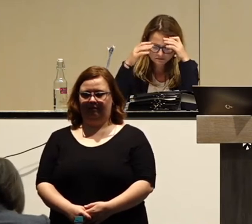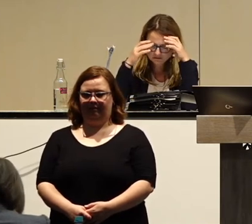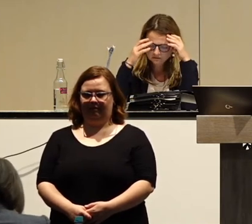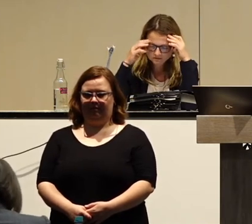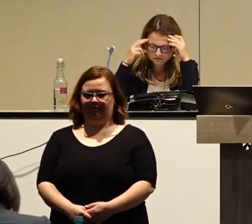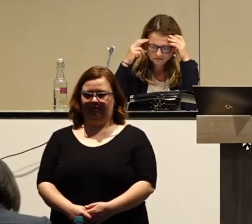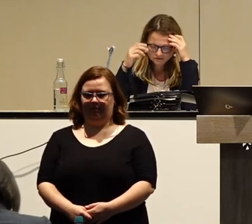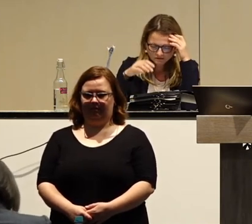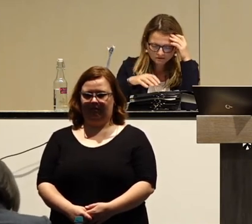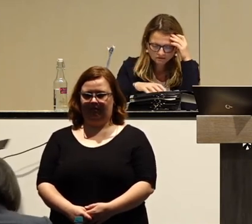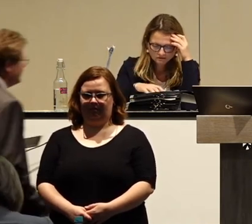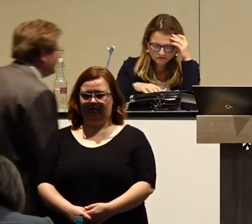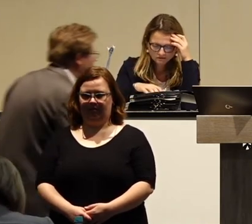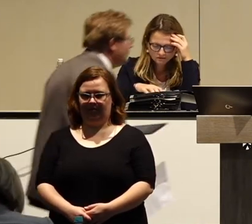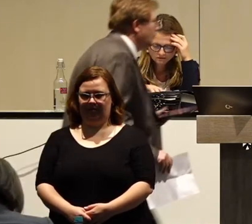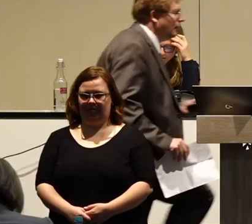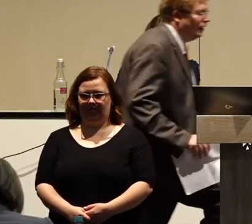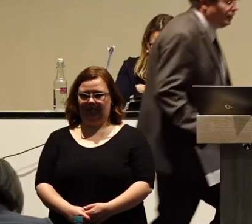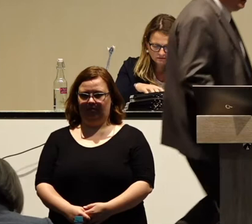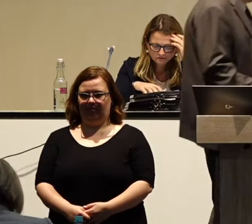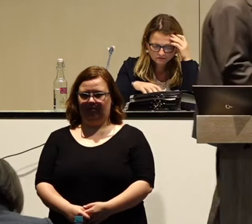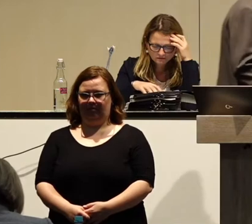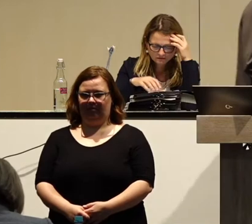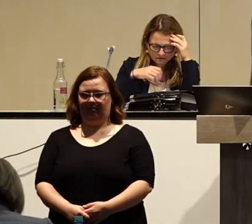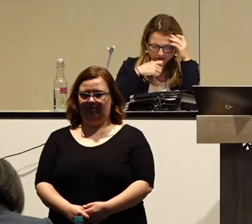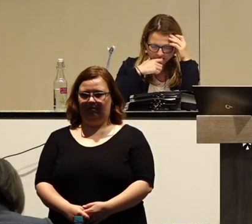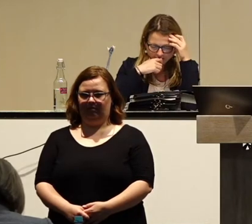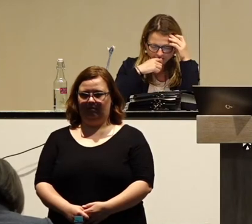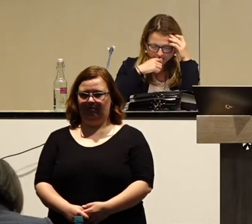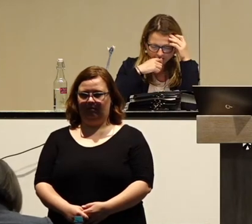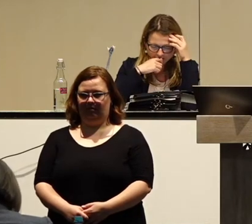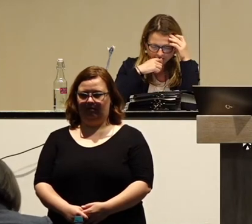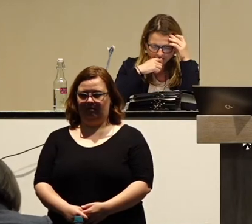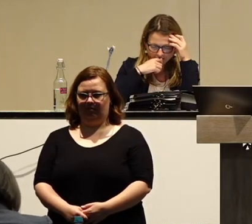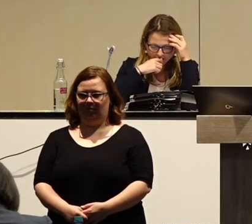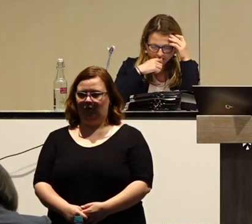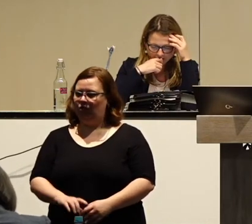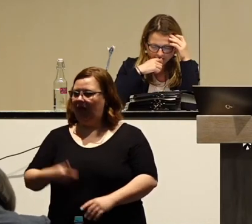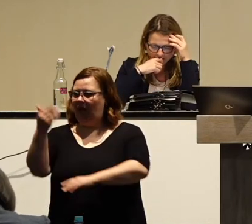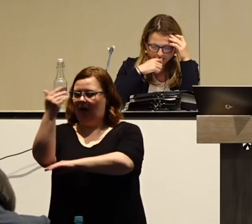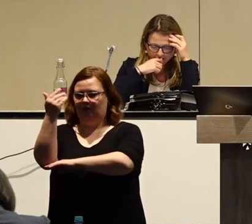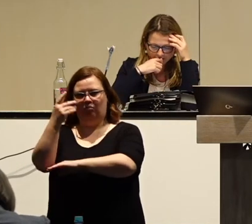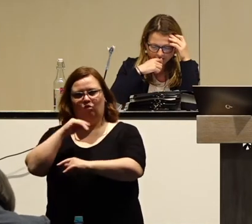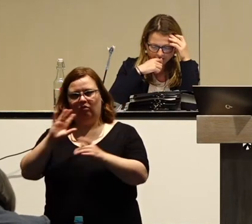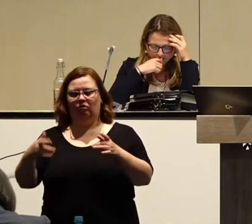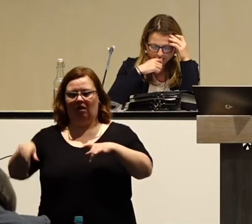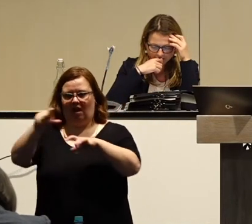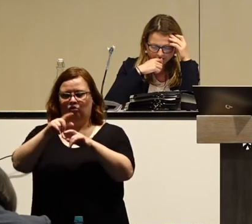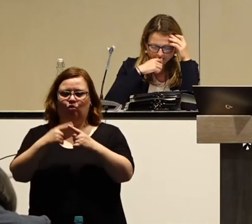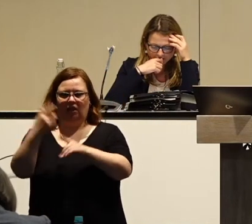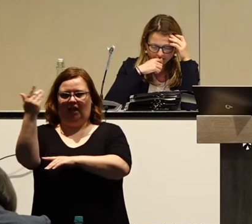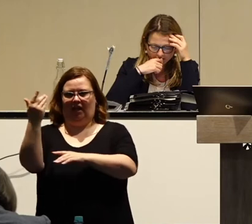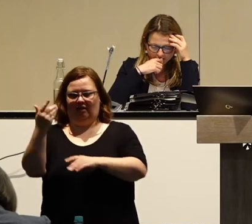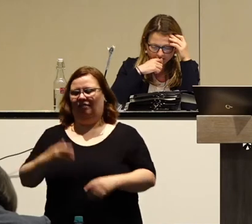Und wenn Sie wollen, können Sie auch gleich den Redebeitrag, weil Sie ihn auch halten, machen, weil Sie wären sowieso der Erste in der Fraktionsrunde. Ach so.